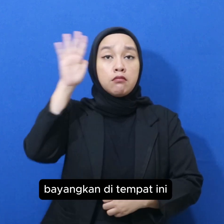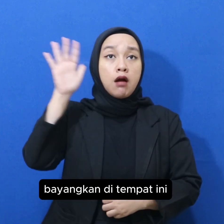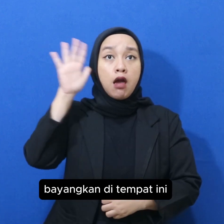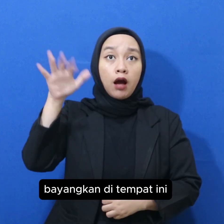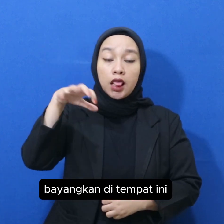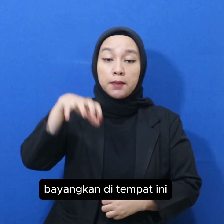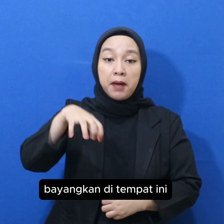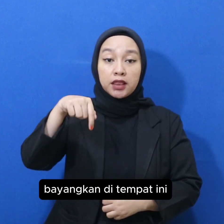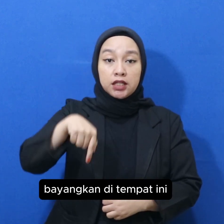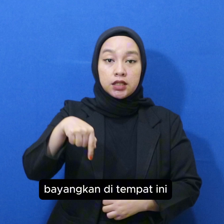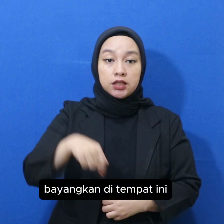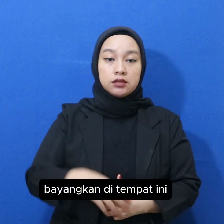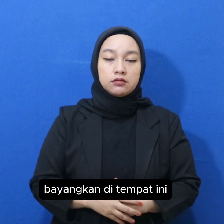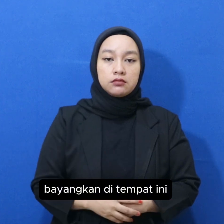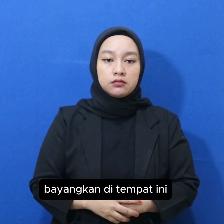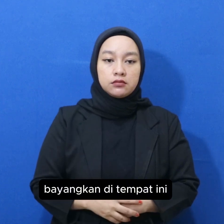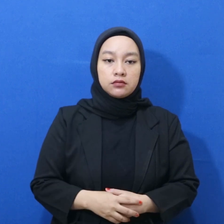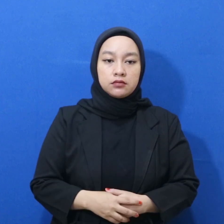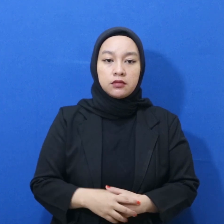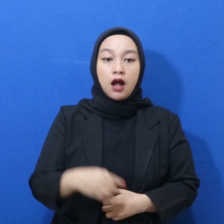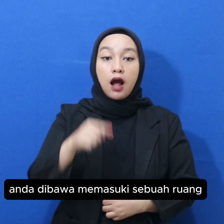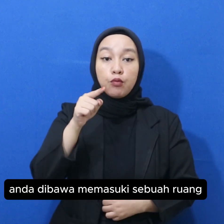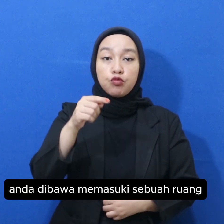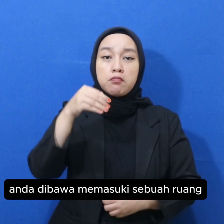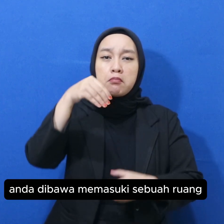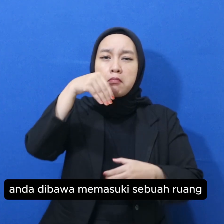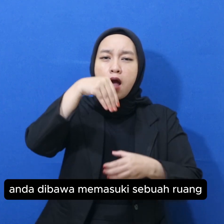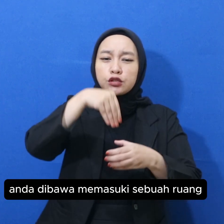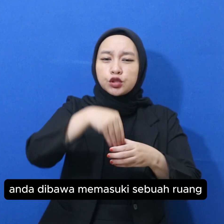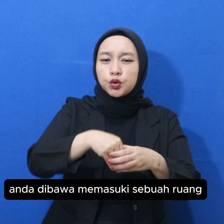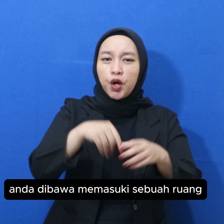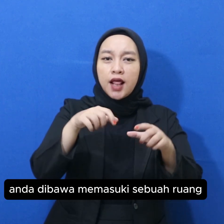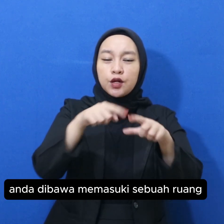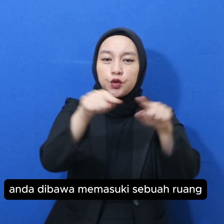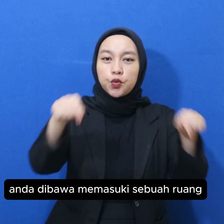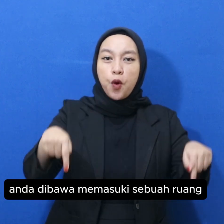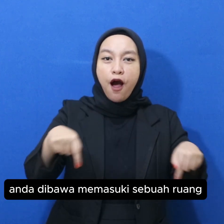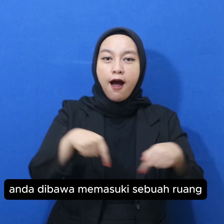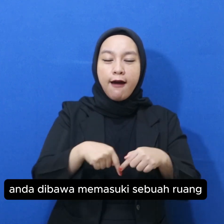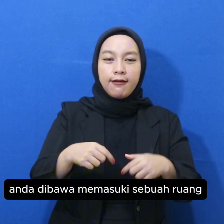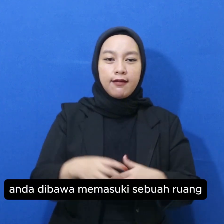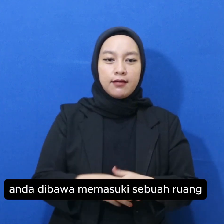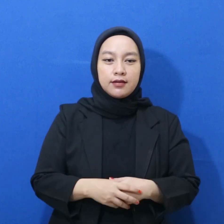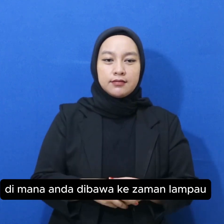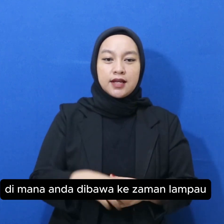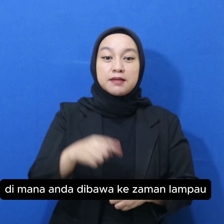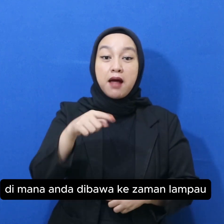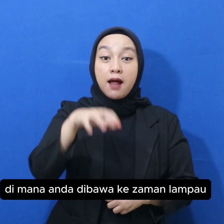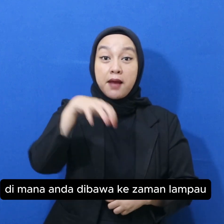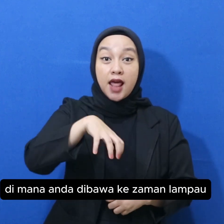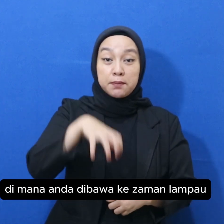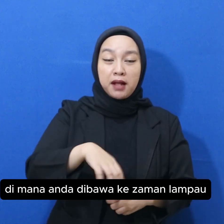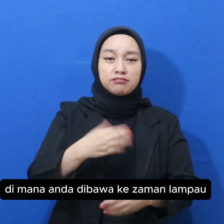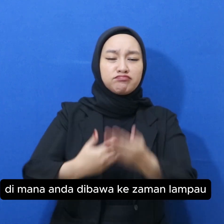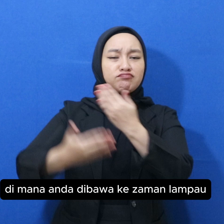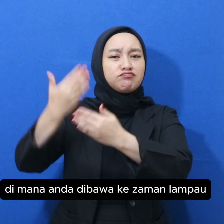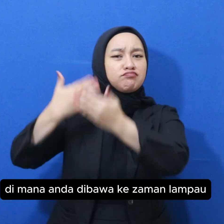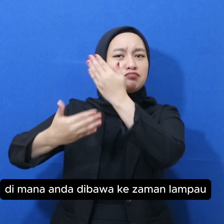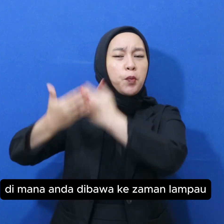Bayangkan, di tempat ini, Anda dibawa memasuki sebuah ruang di mana Anda dibawa ke